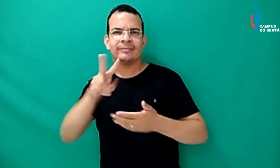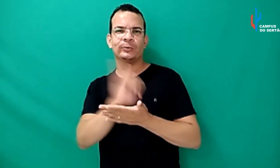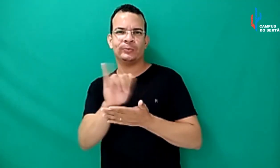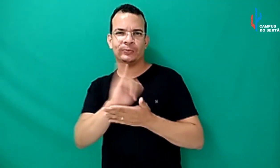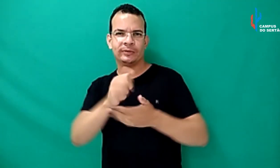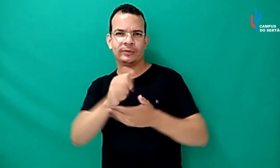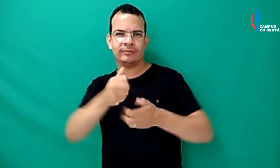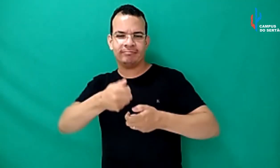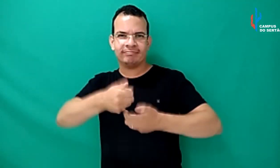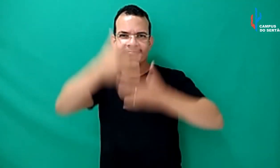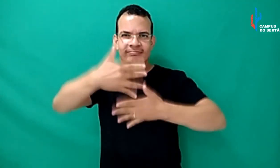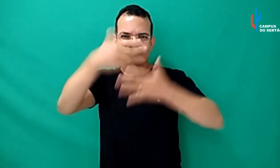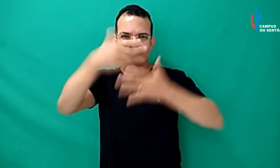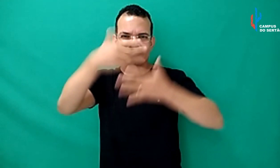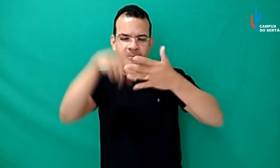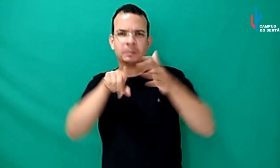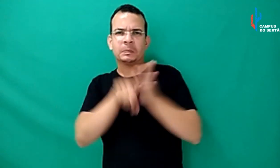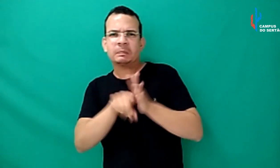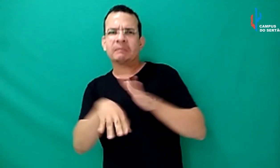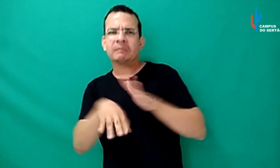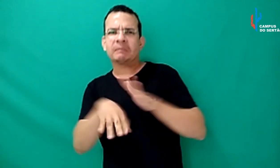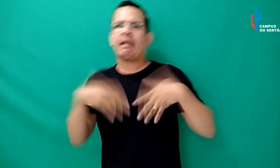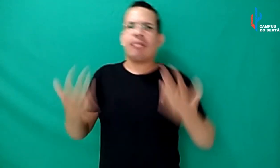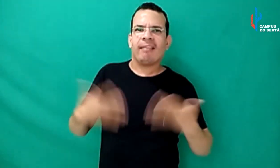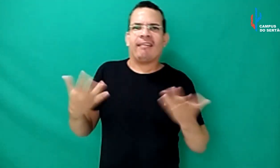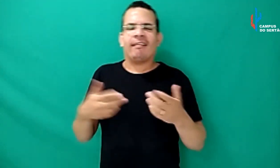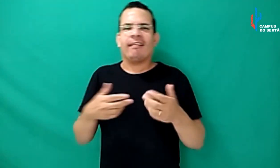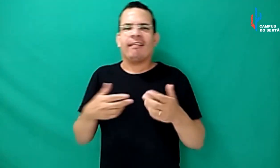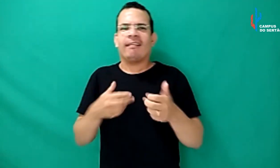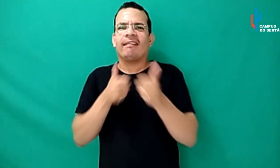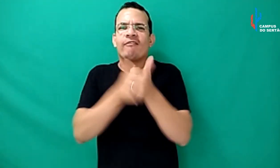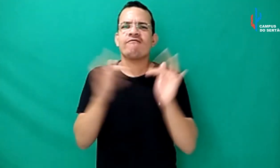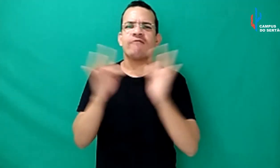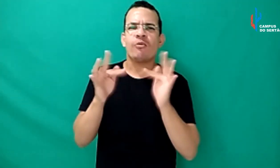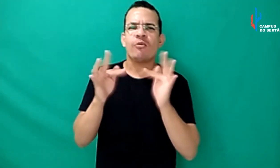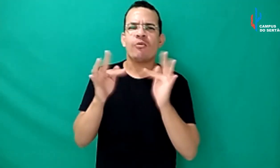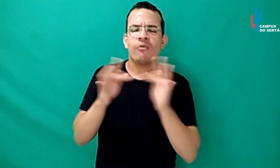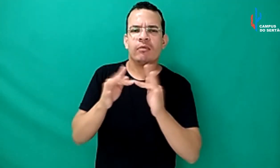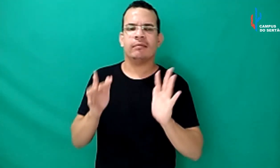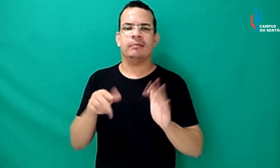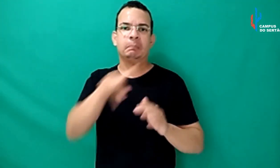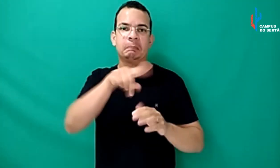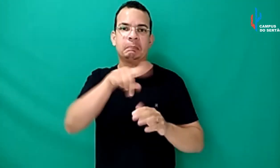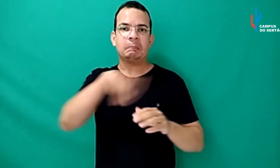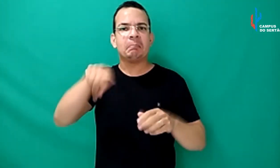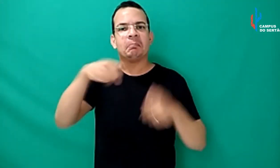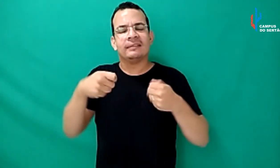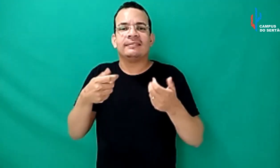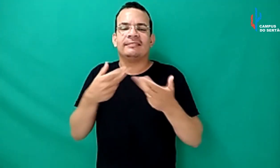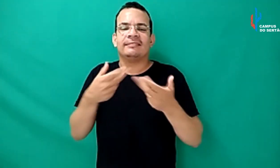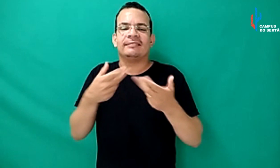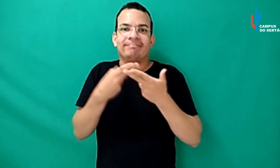E nós observamos que muitos realizaram perguntas no